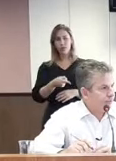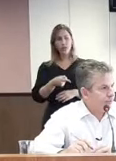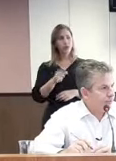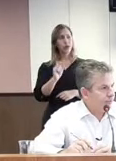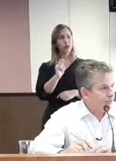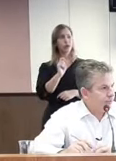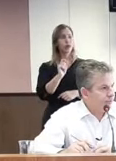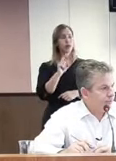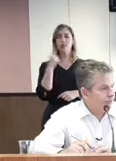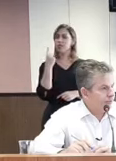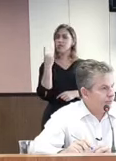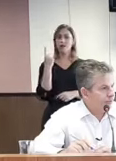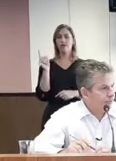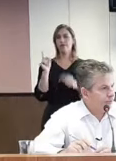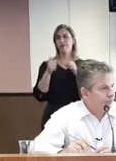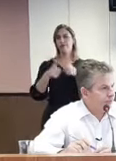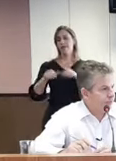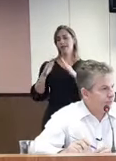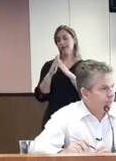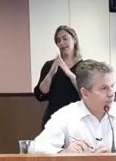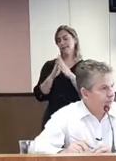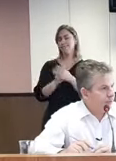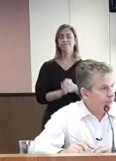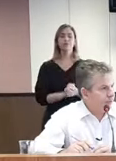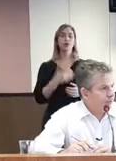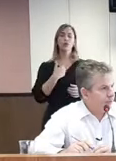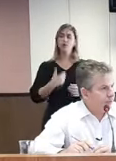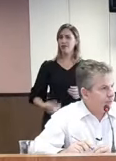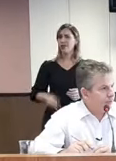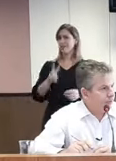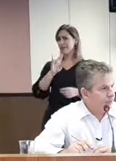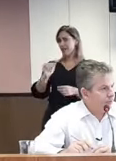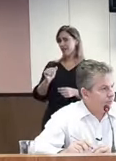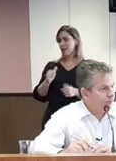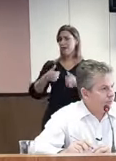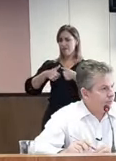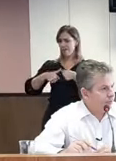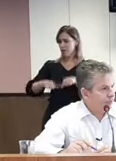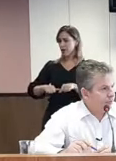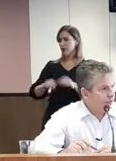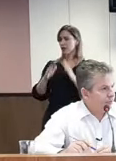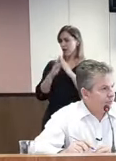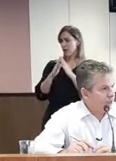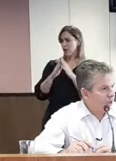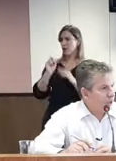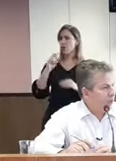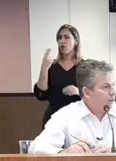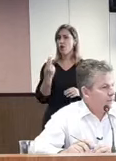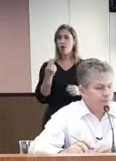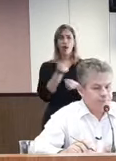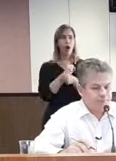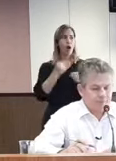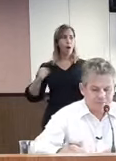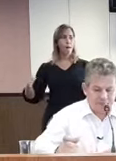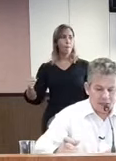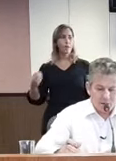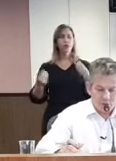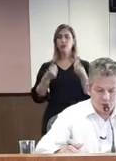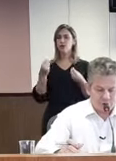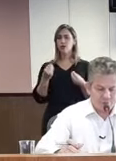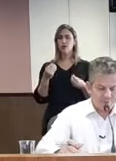ao não isolamento da maior parte da população. O Estado vai manter o isolamento? Está preparado para o aumento abrupto dos